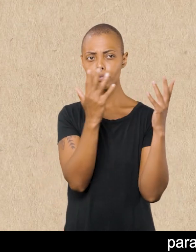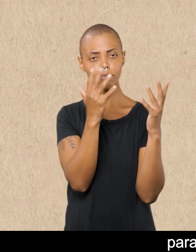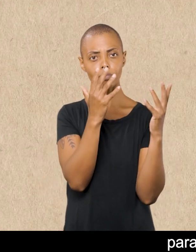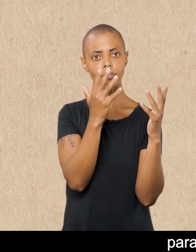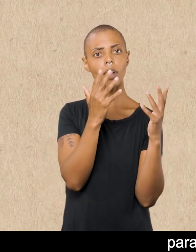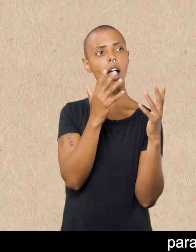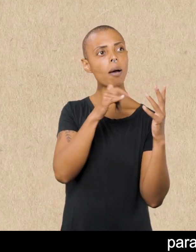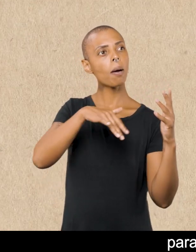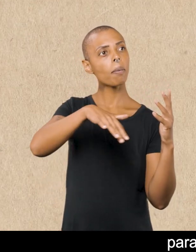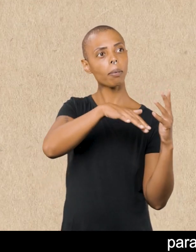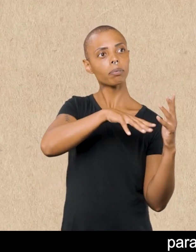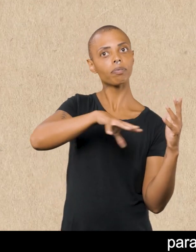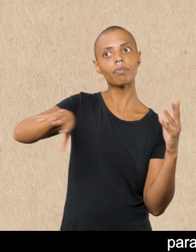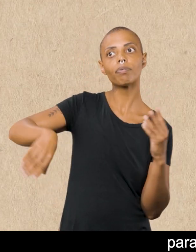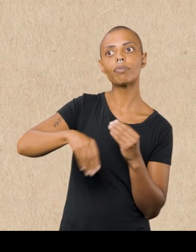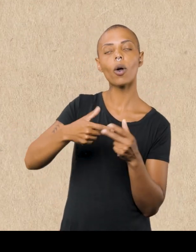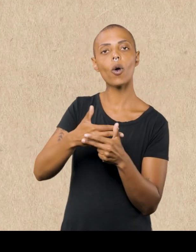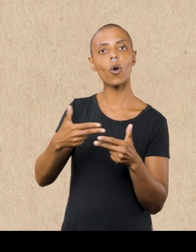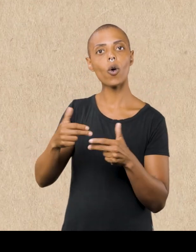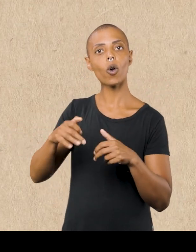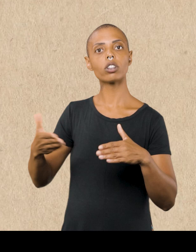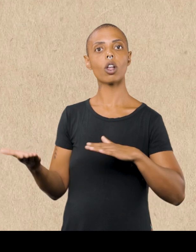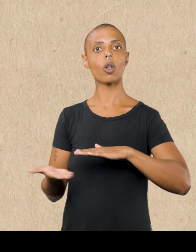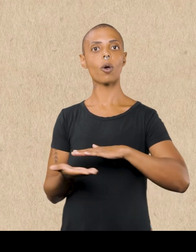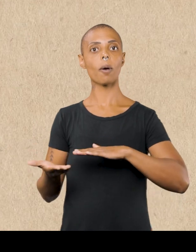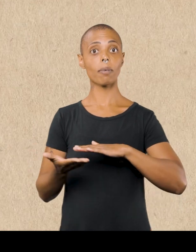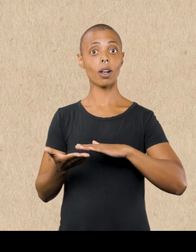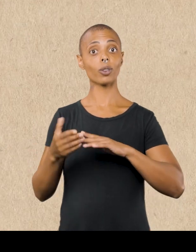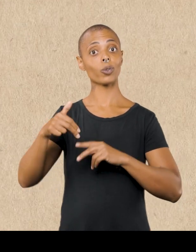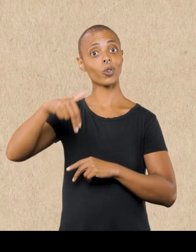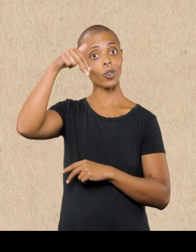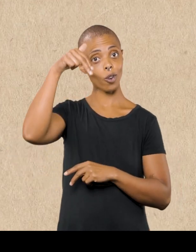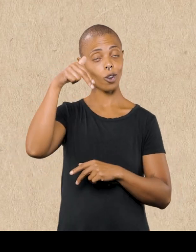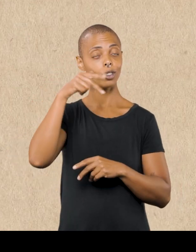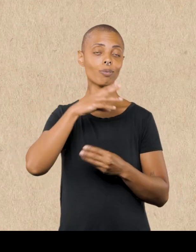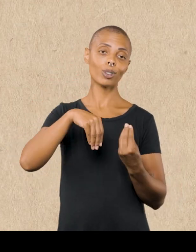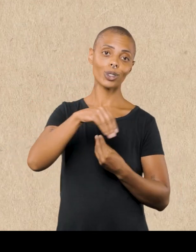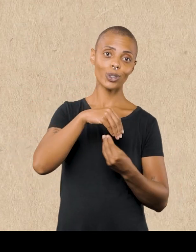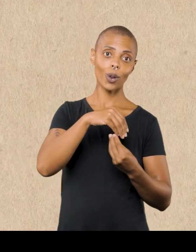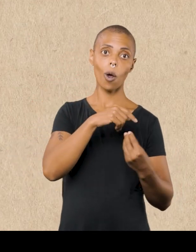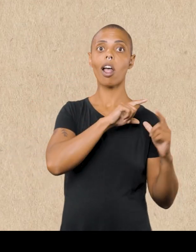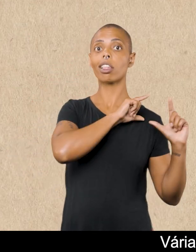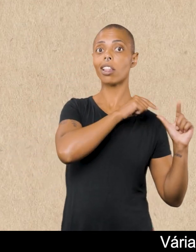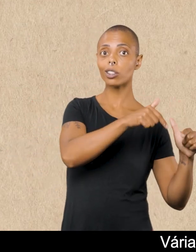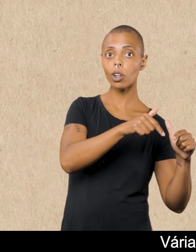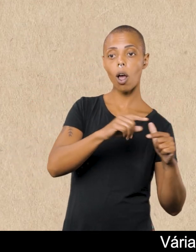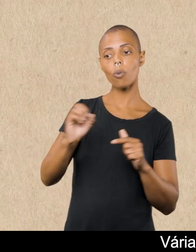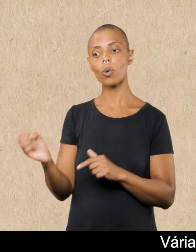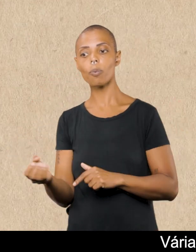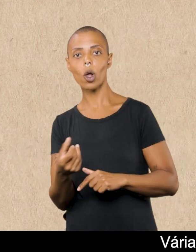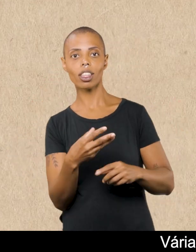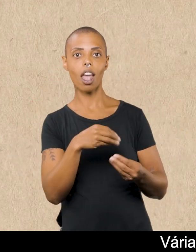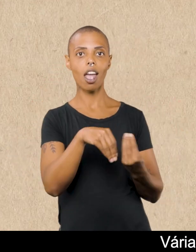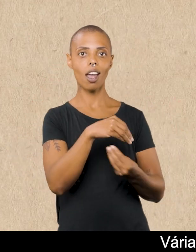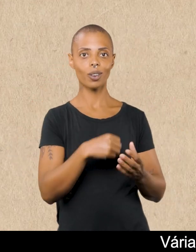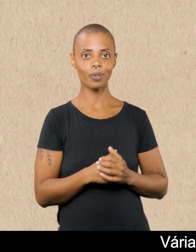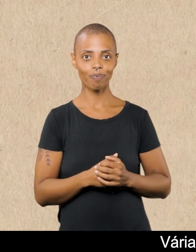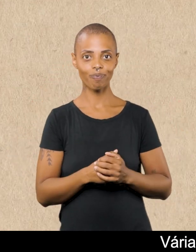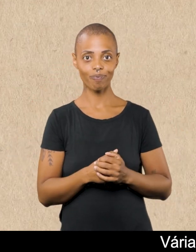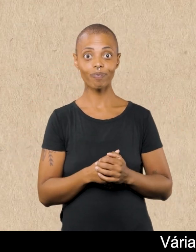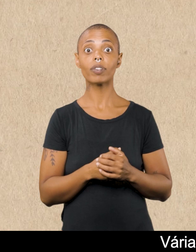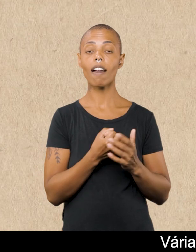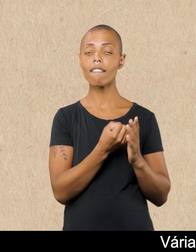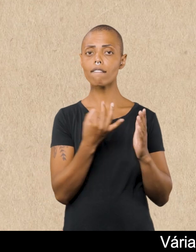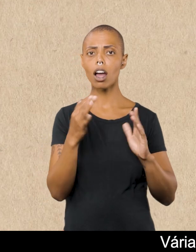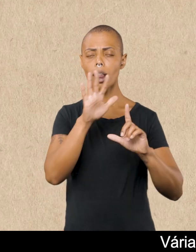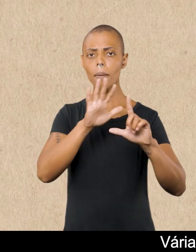vida selvagem e da paisagem do Ártico para incluir elementos da vida contemporânea do Norte, justapondo o tradicional